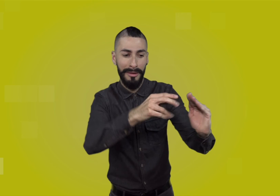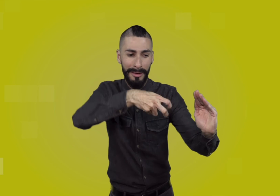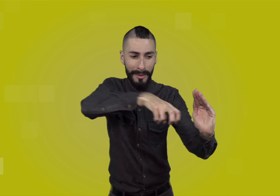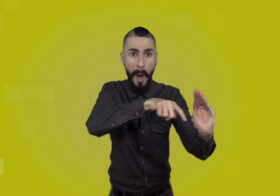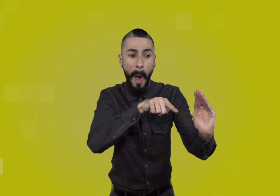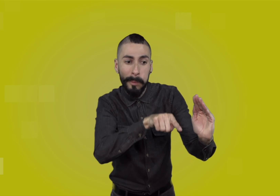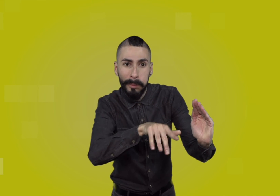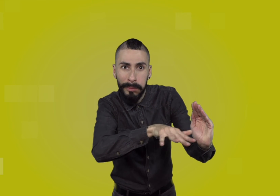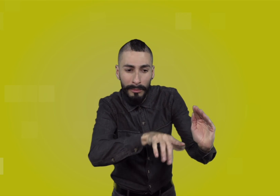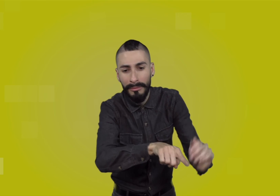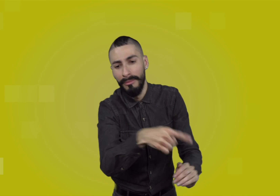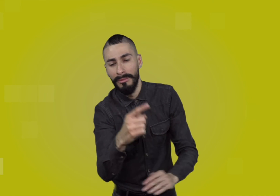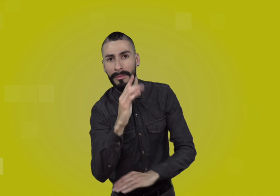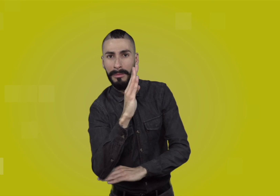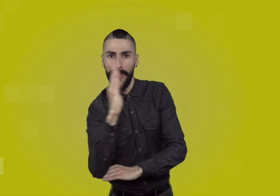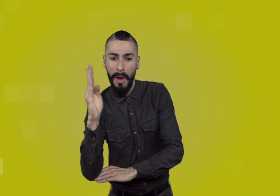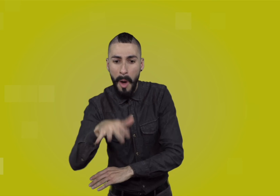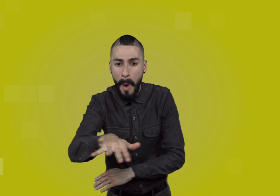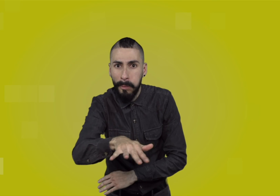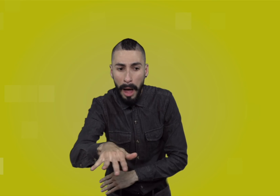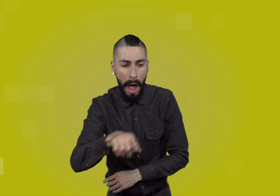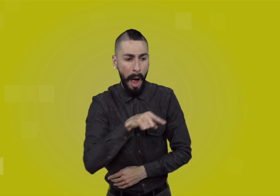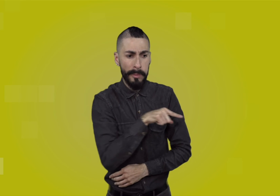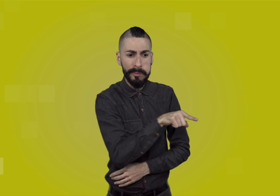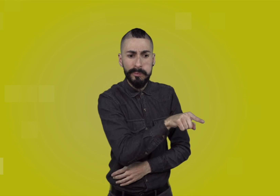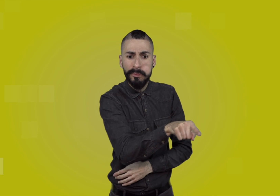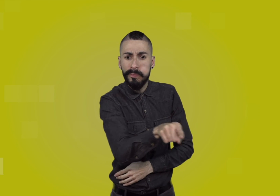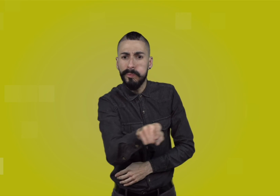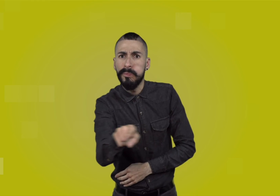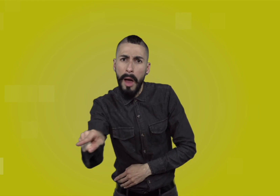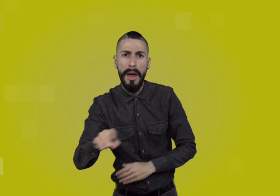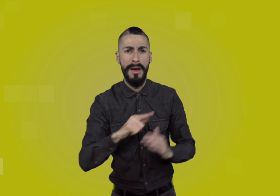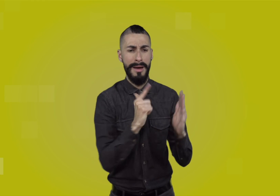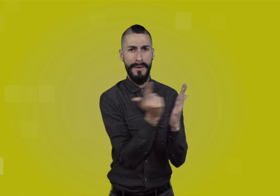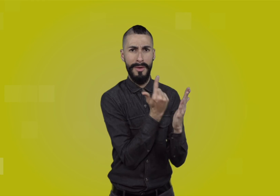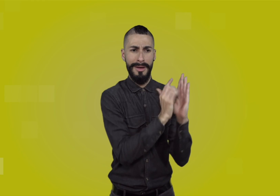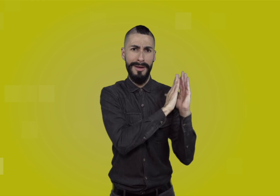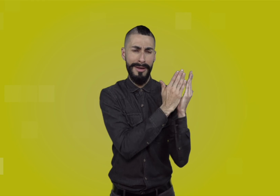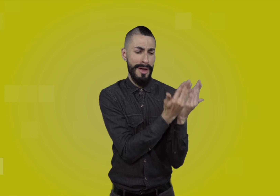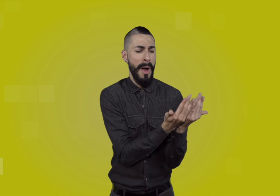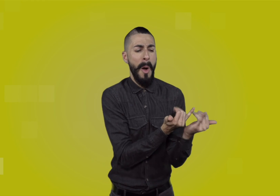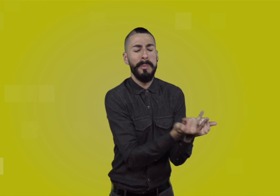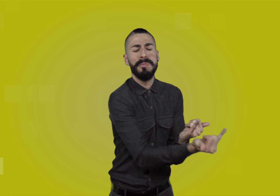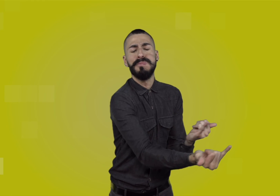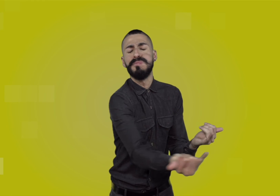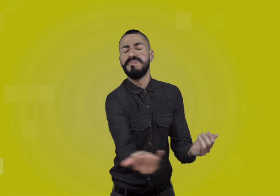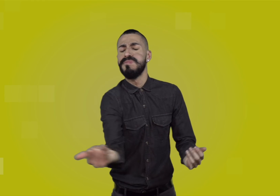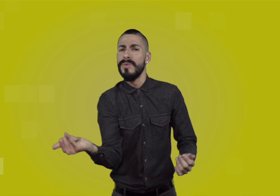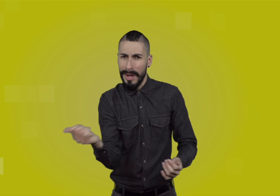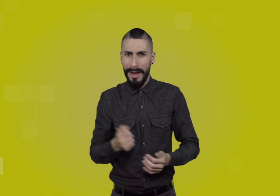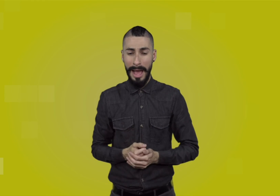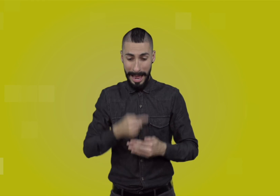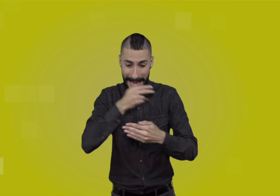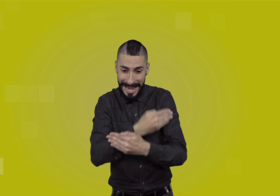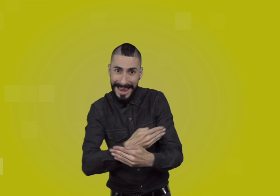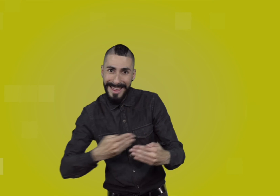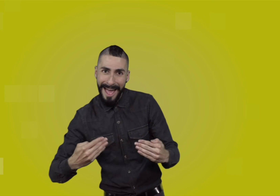infantil, las bibliotecas, etc., hay que tener siempre espacios y tiempos para que los niños